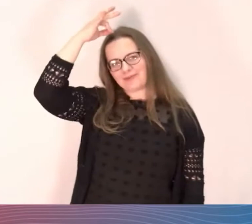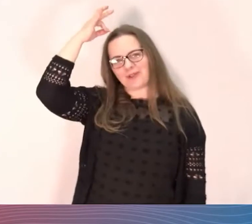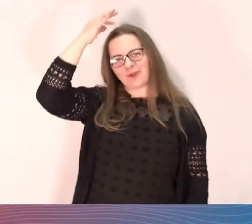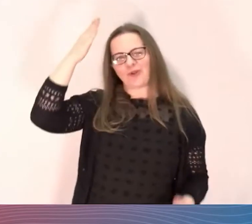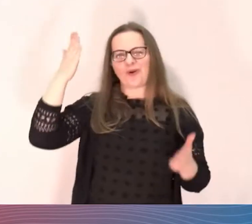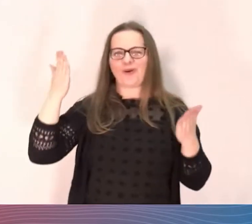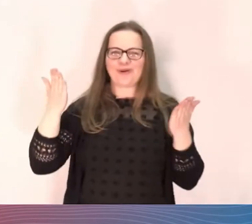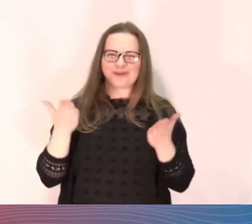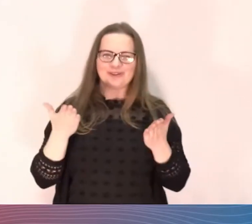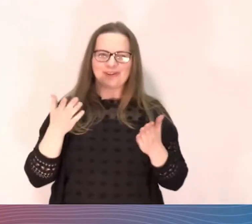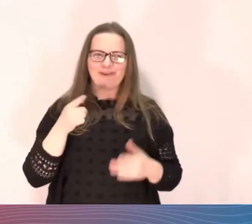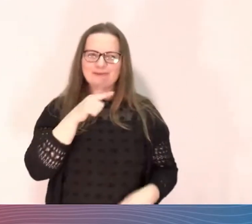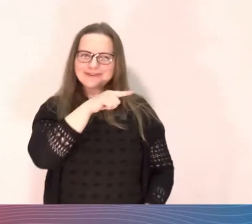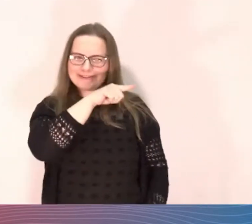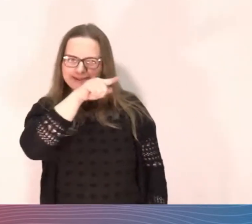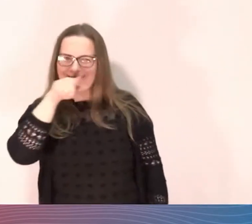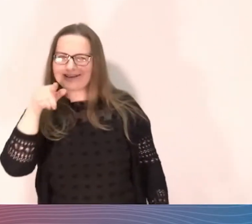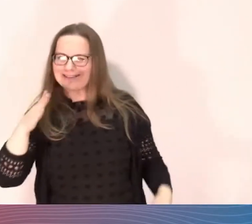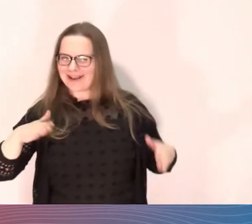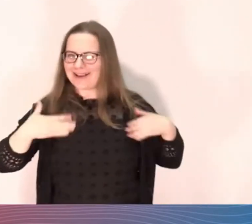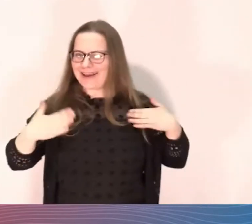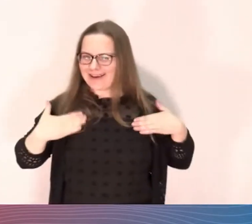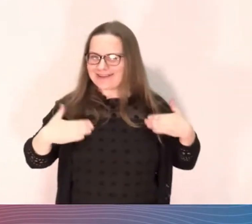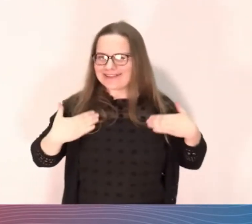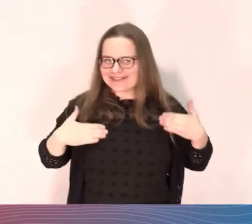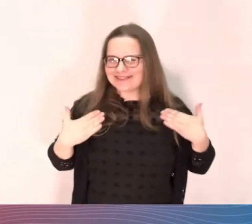Quem está alegre?